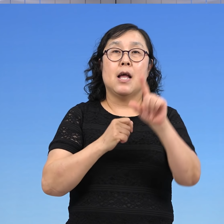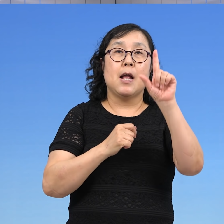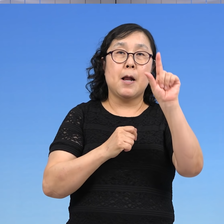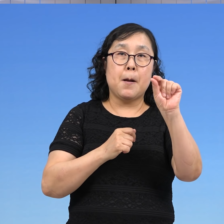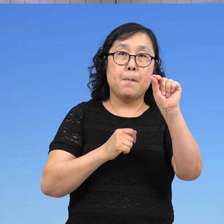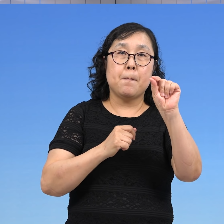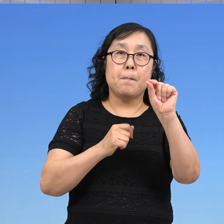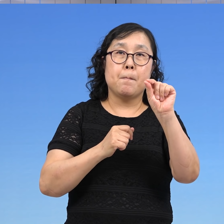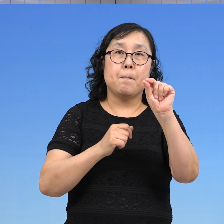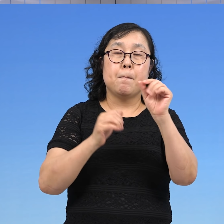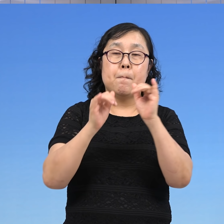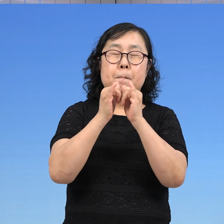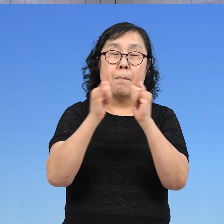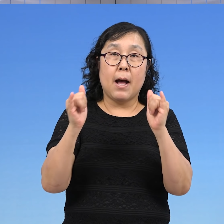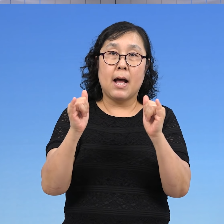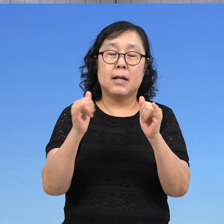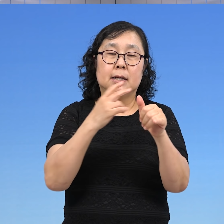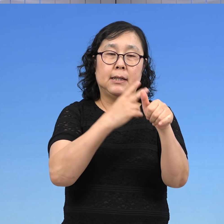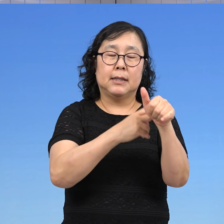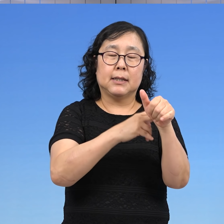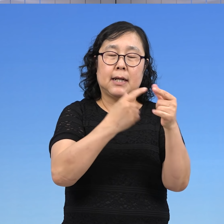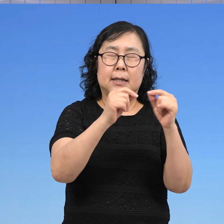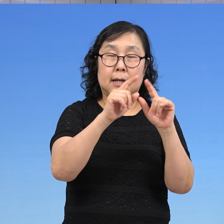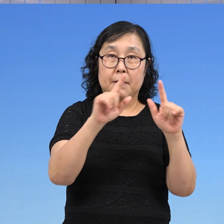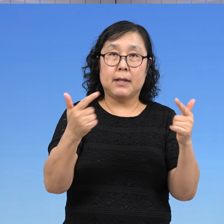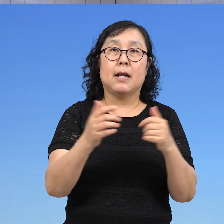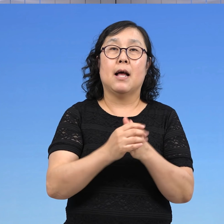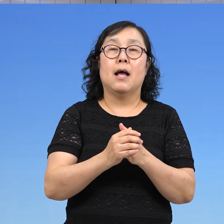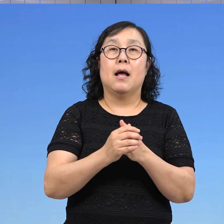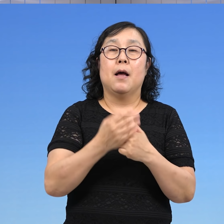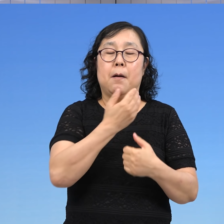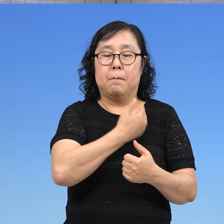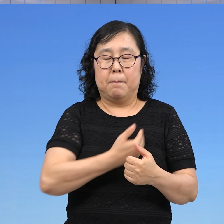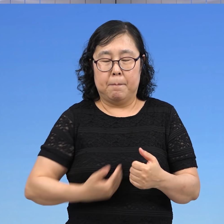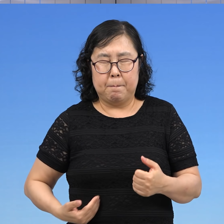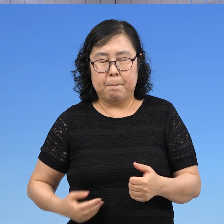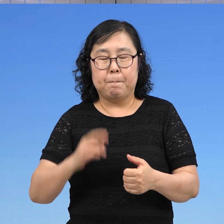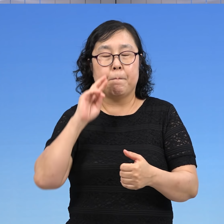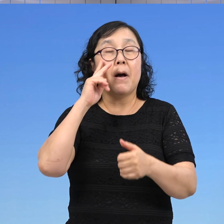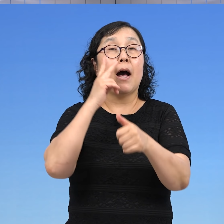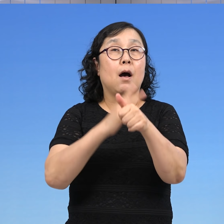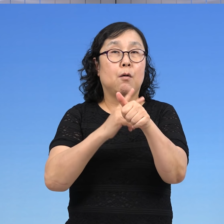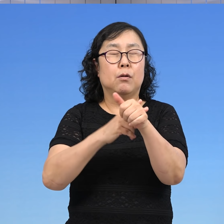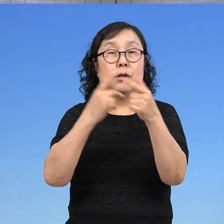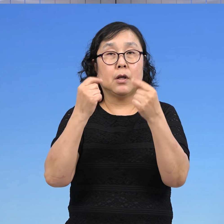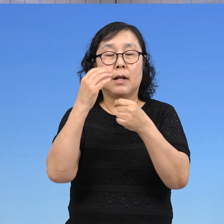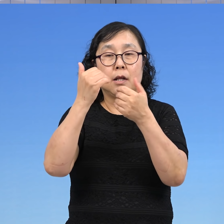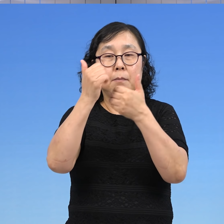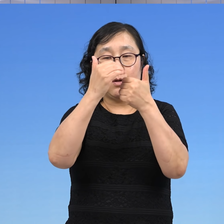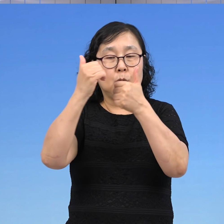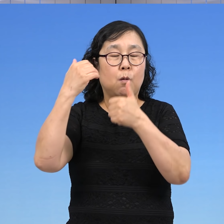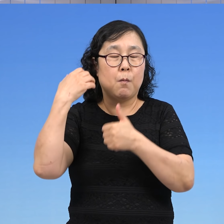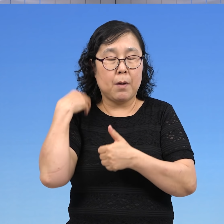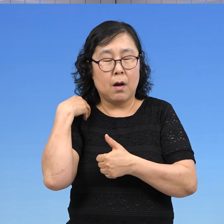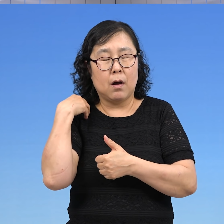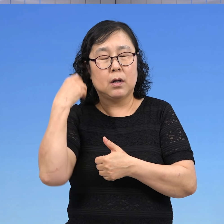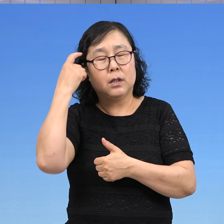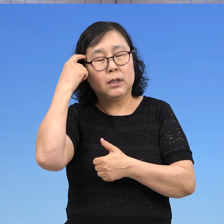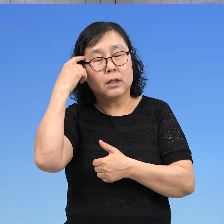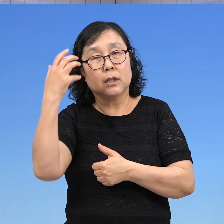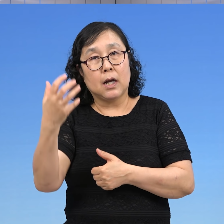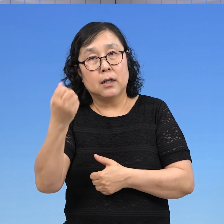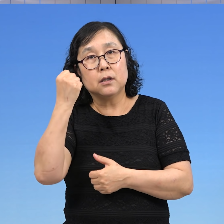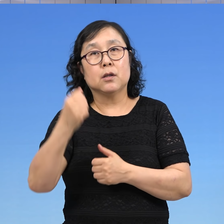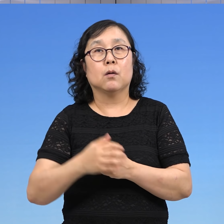1만 스승 같은 시키니까 람은 싹 돌같은 종들이 아니라 사도 바울처럼 정말 하나님의 이 소명의식을